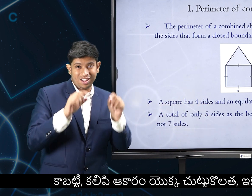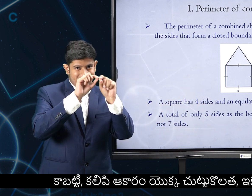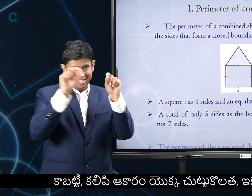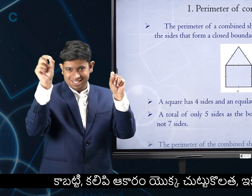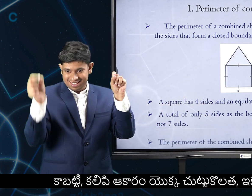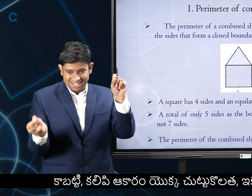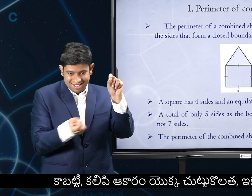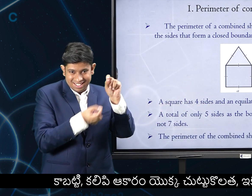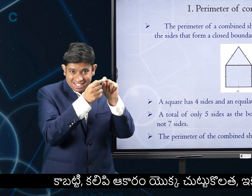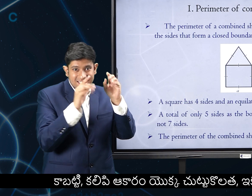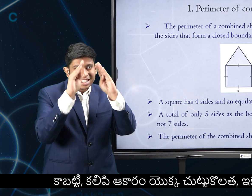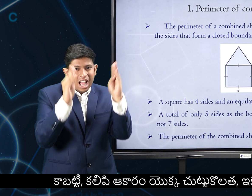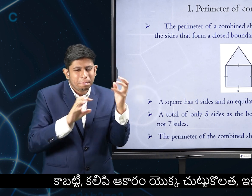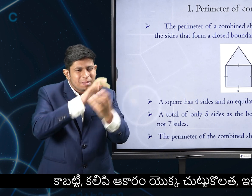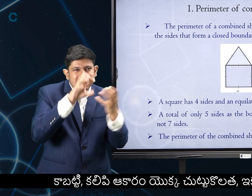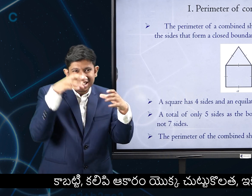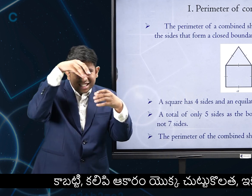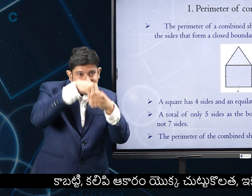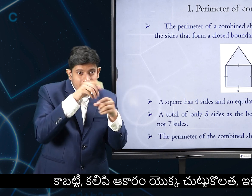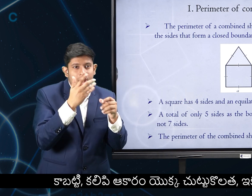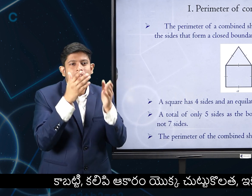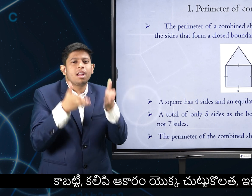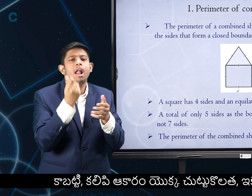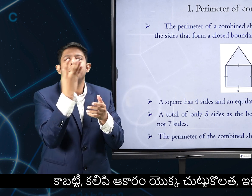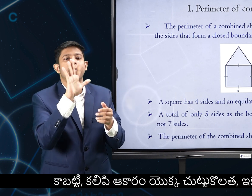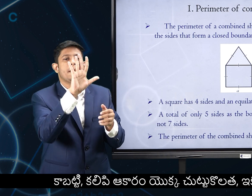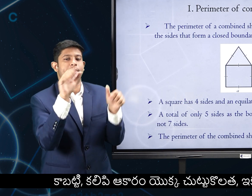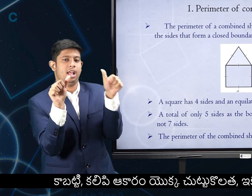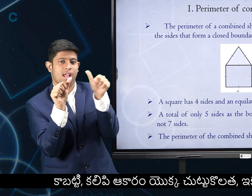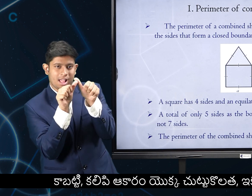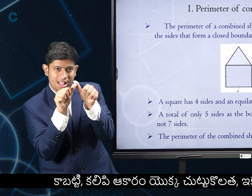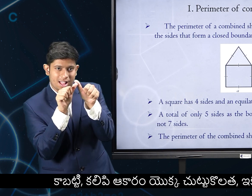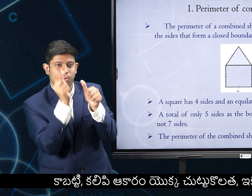కాబట్టి కలిపి ఆకారం యొక్క చుట్టుకొలత ఇక్కడ 5a యూనిట్లు.